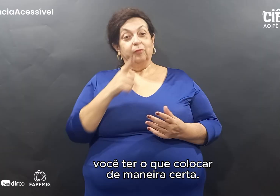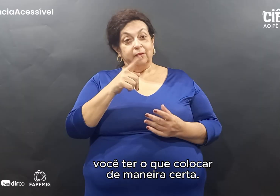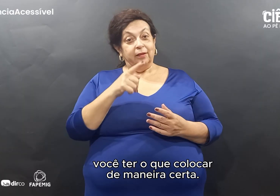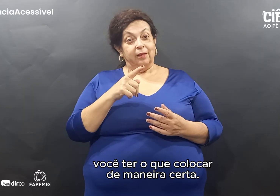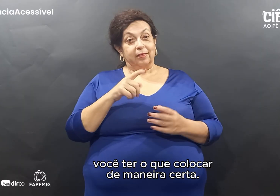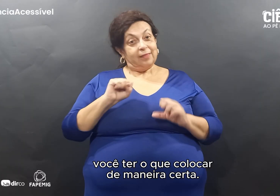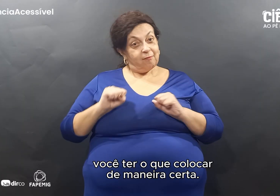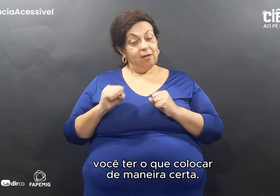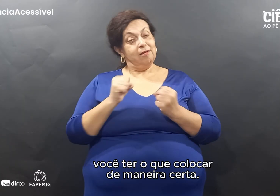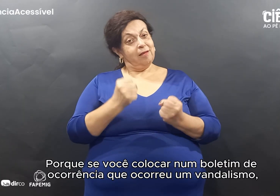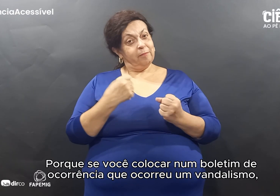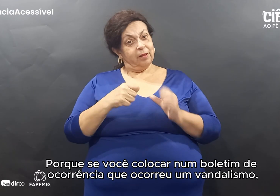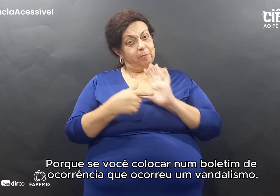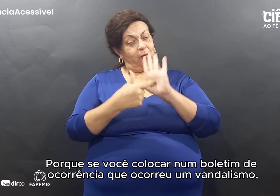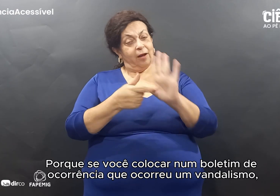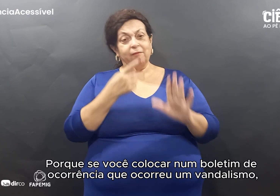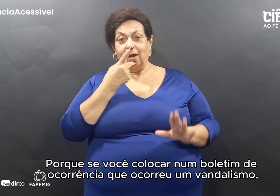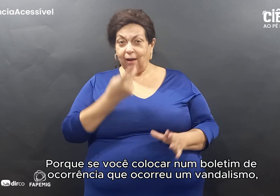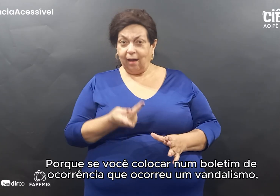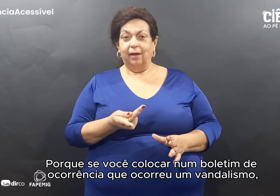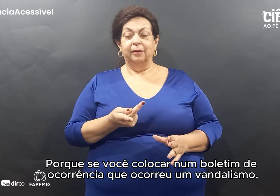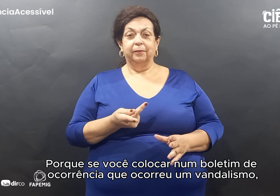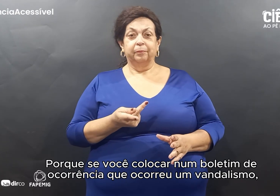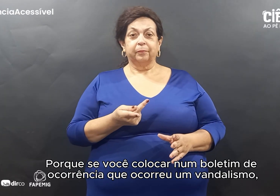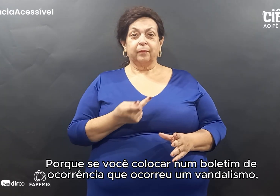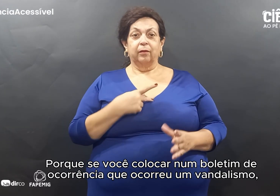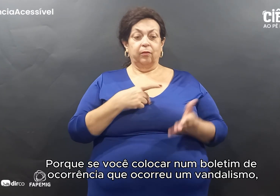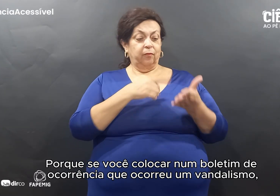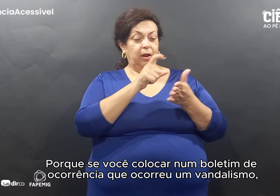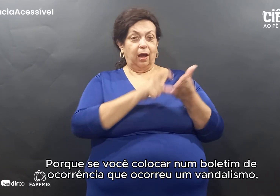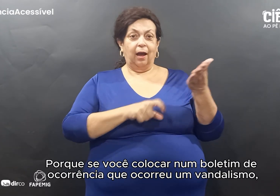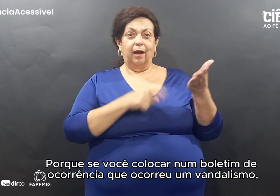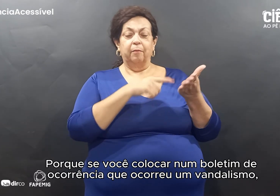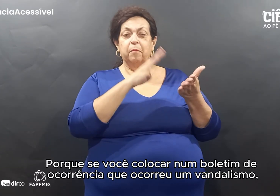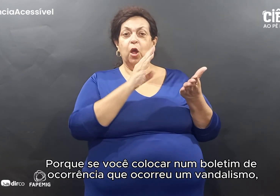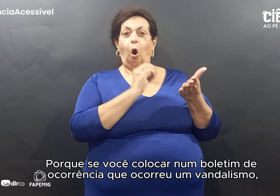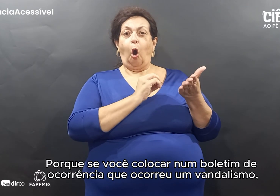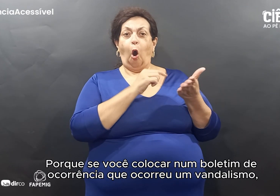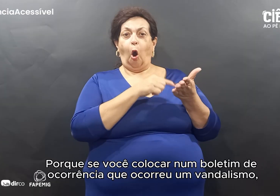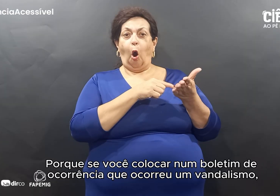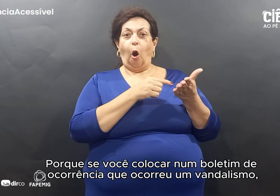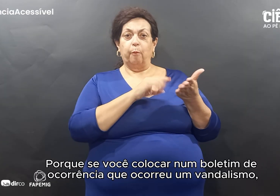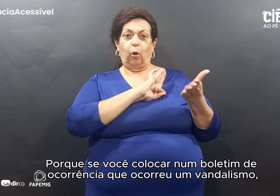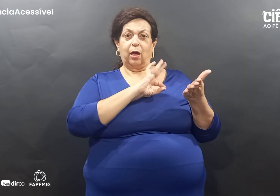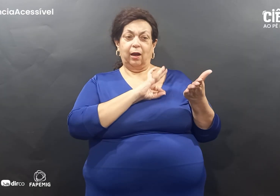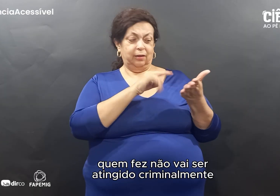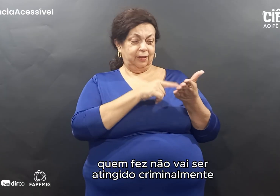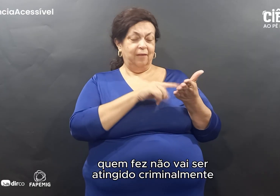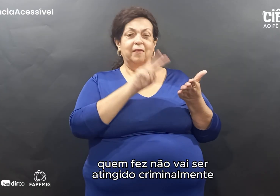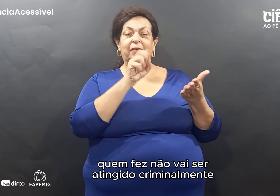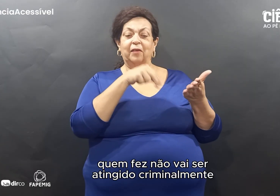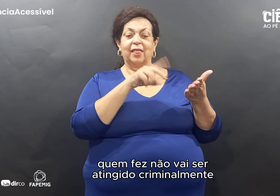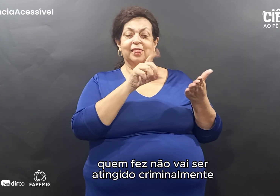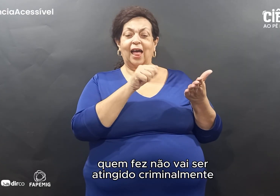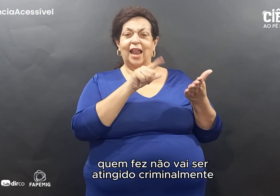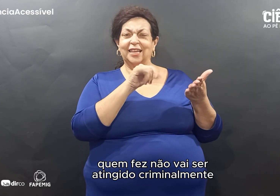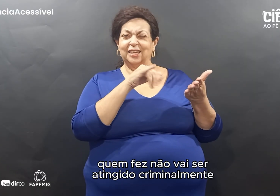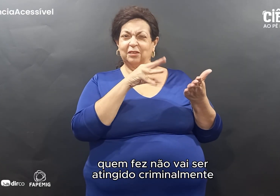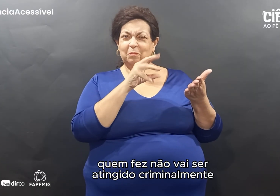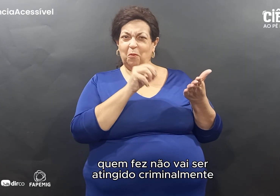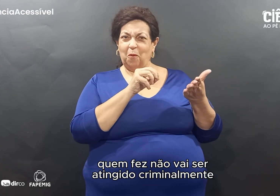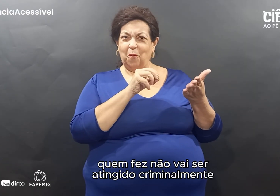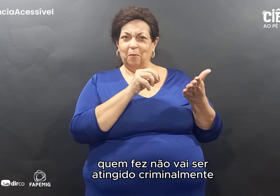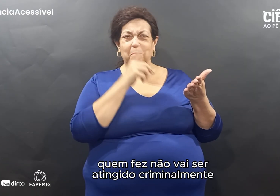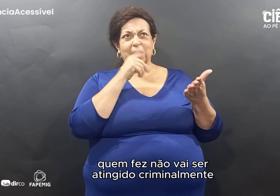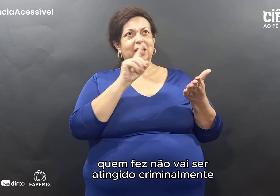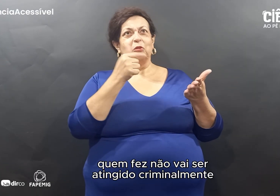que colocar de maneira certa, porque se você colocar num boletim de ocorrência que ocorreu ali um vandalismo, quem fez não vai